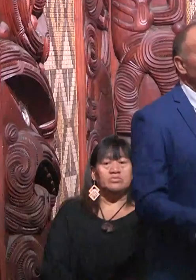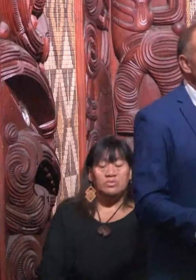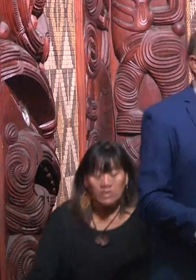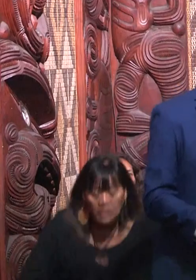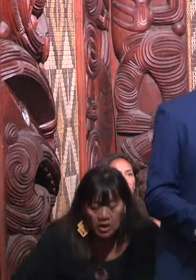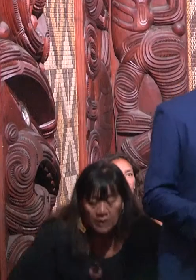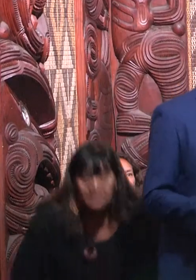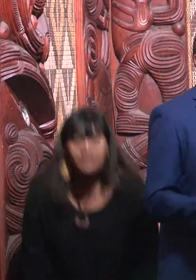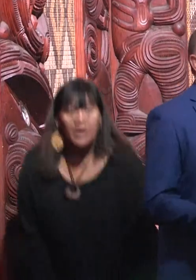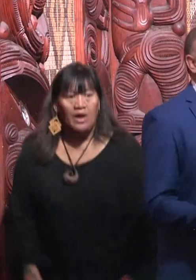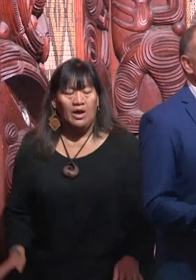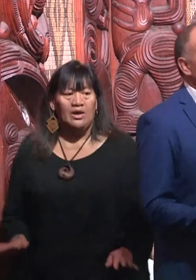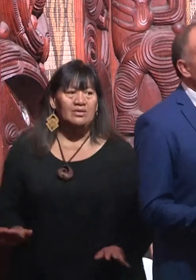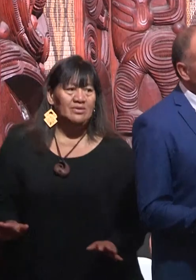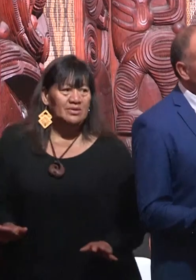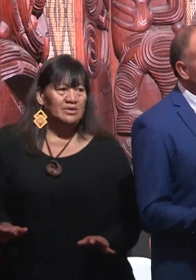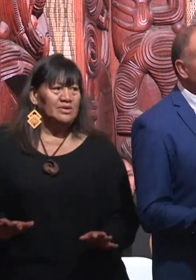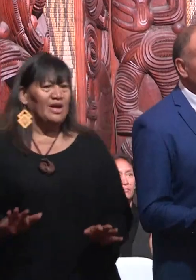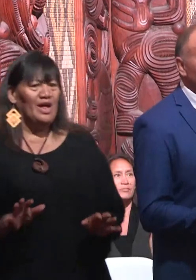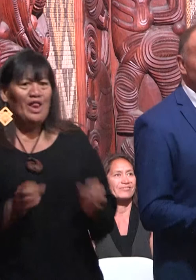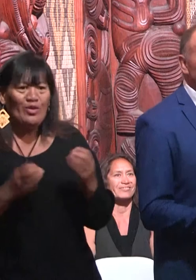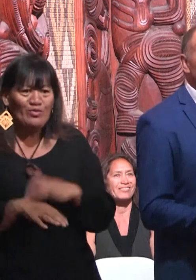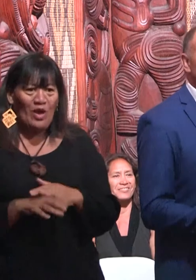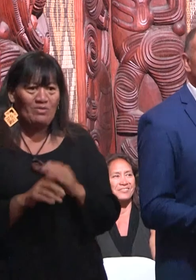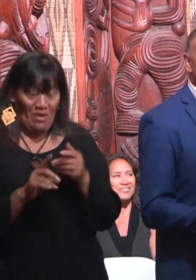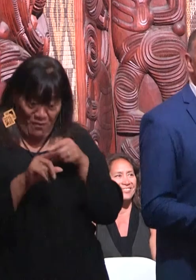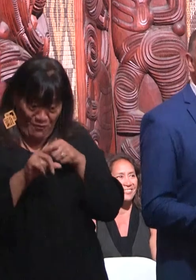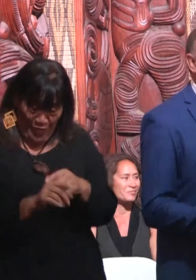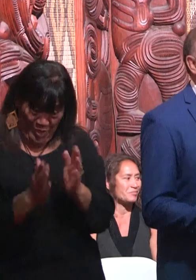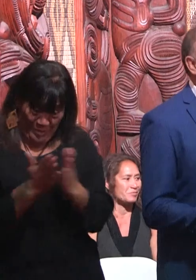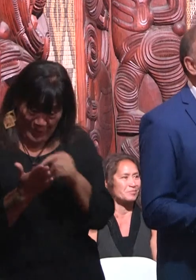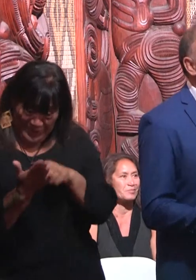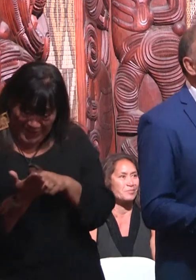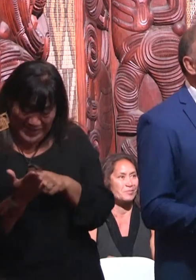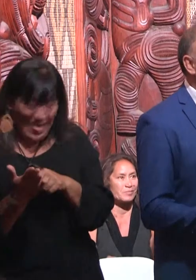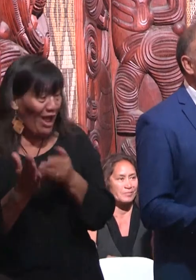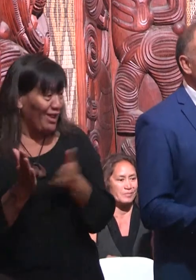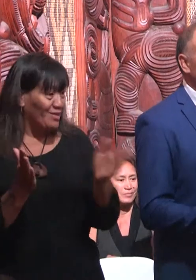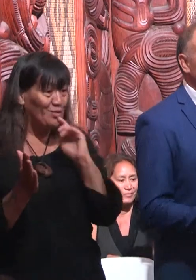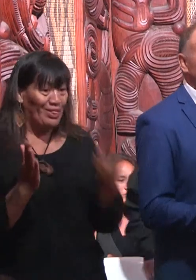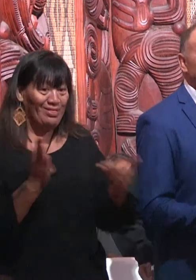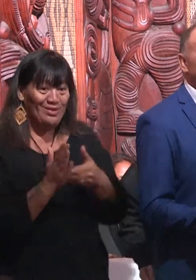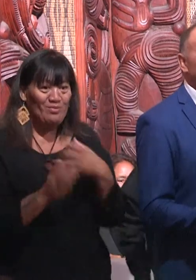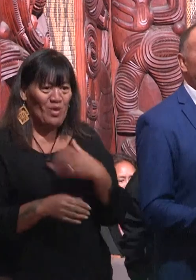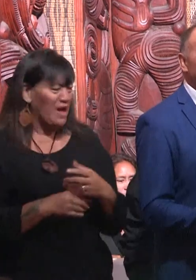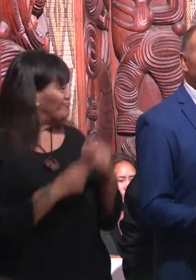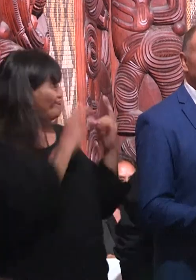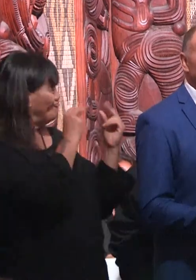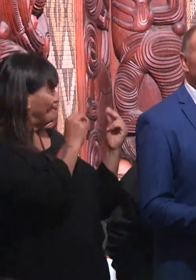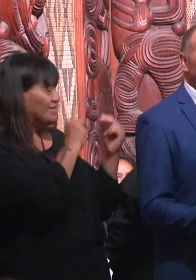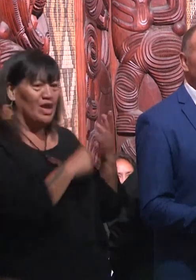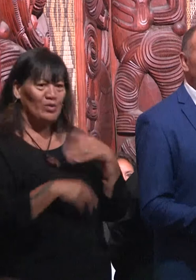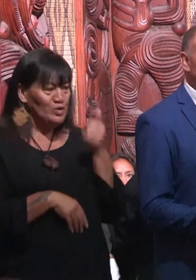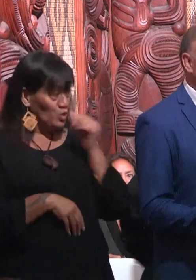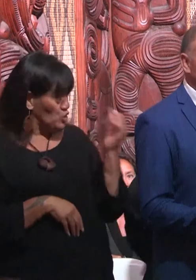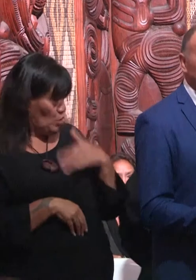Look, we're quite often go off script here in Ngāpuhi or Ngāpuhi. I was just asking Mere if